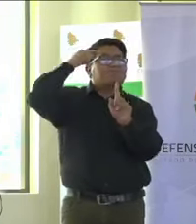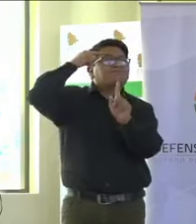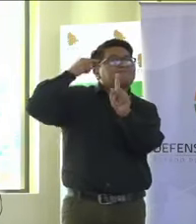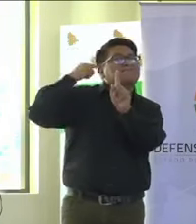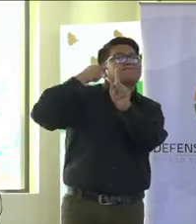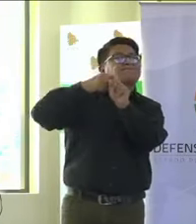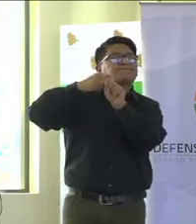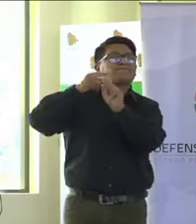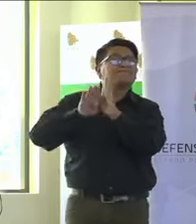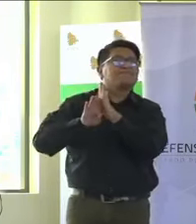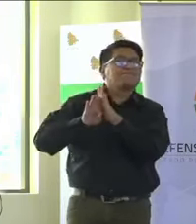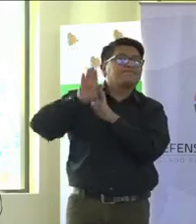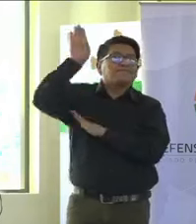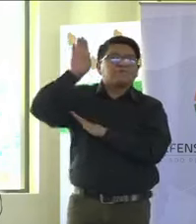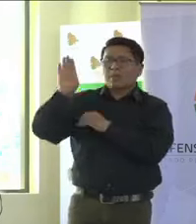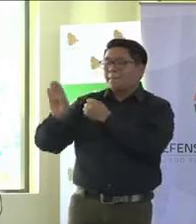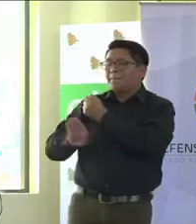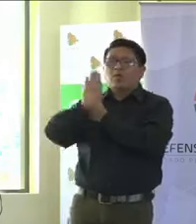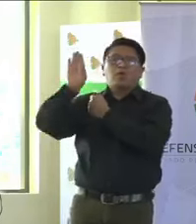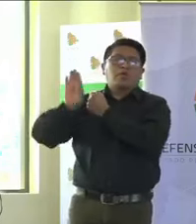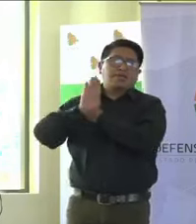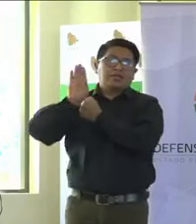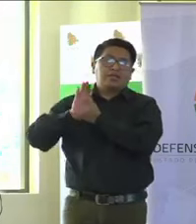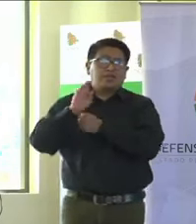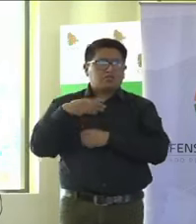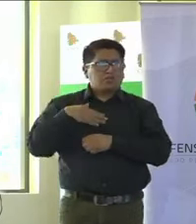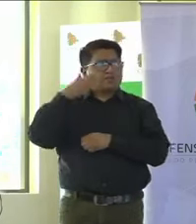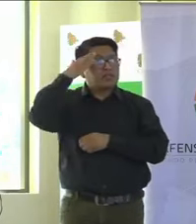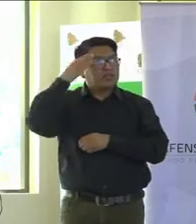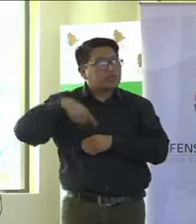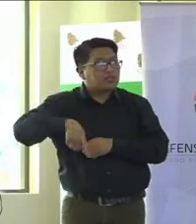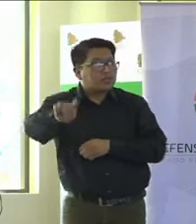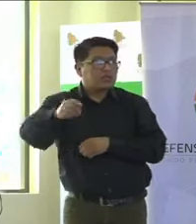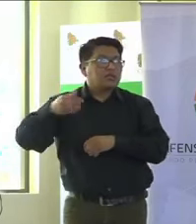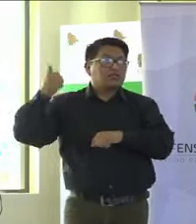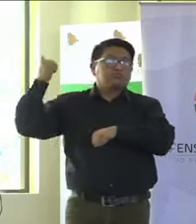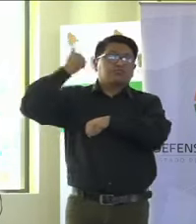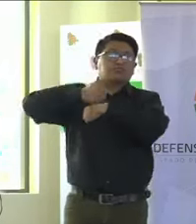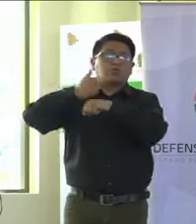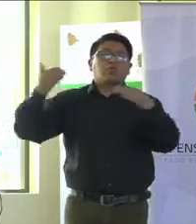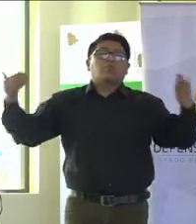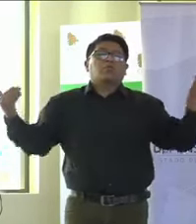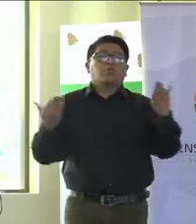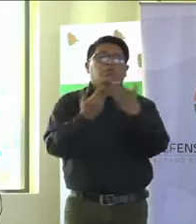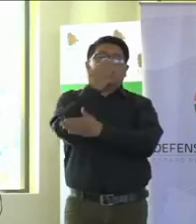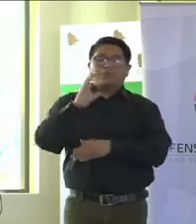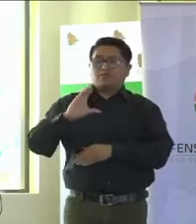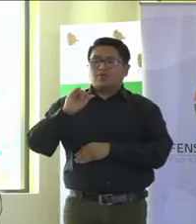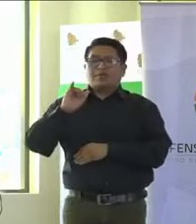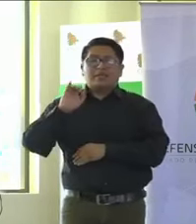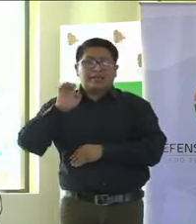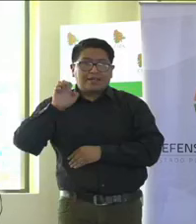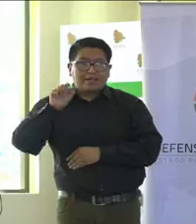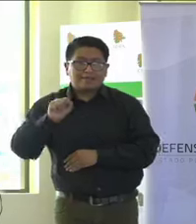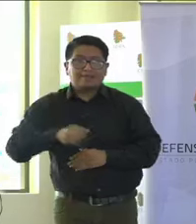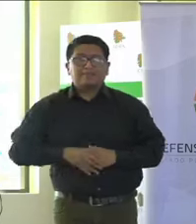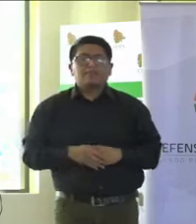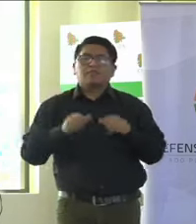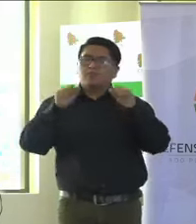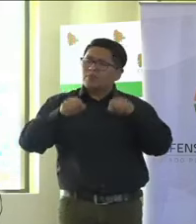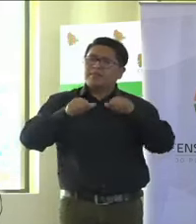las defensoras, que entiendo que se va a incorporar una más para las defensoras del paciente dentro de Así es la Paz y que podamos